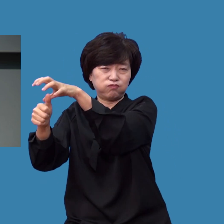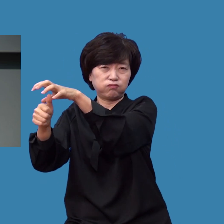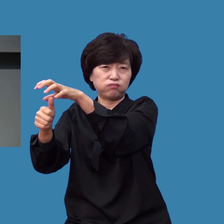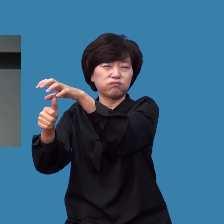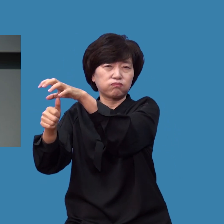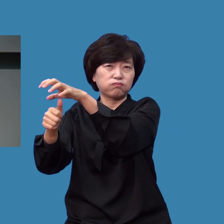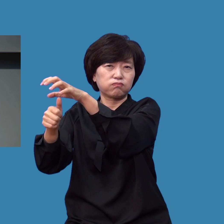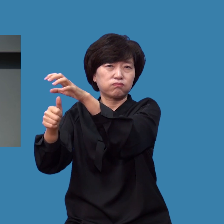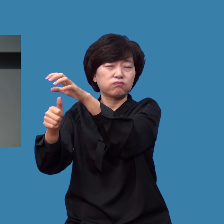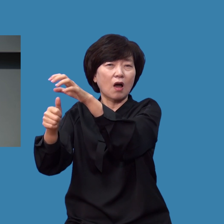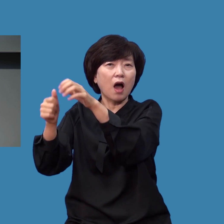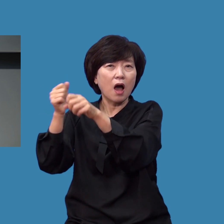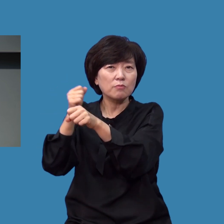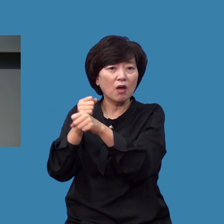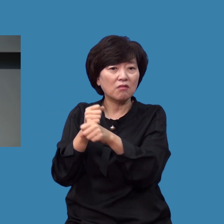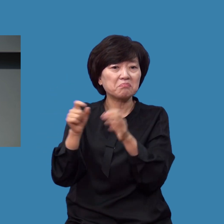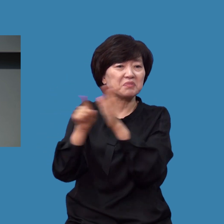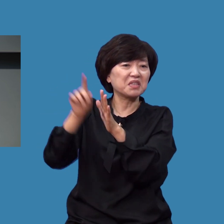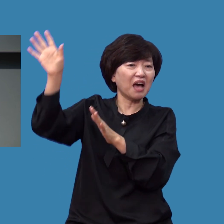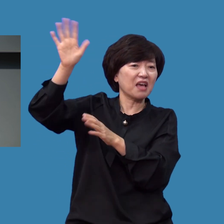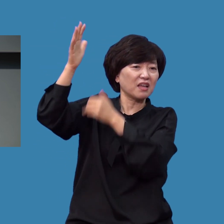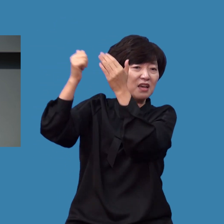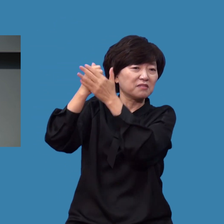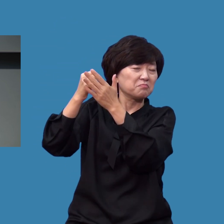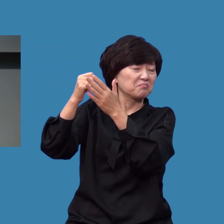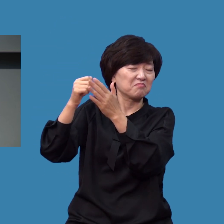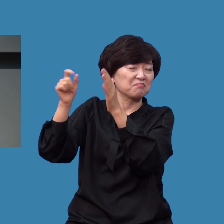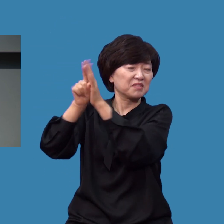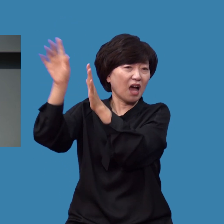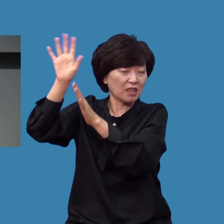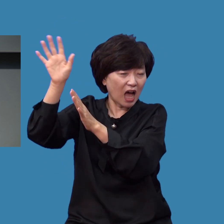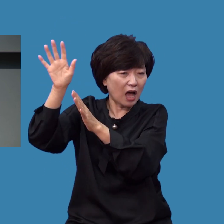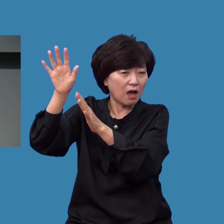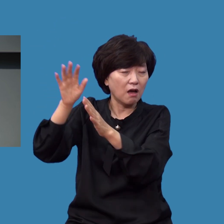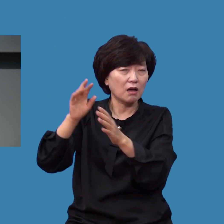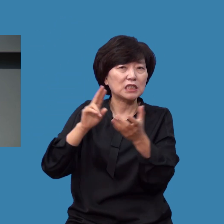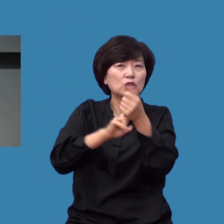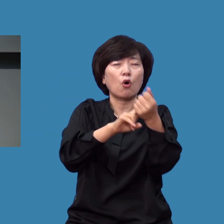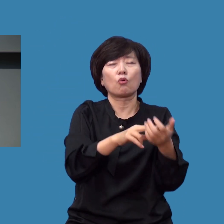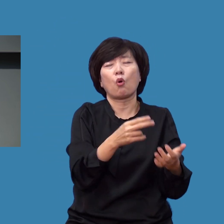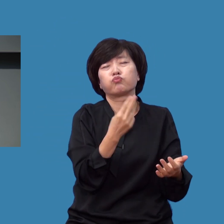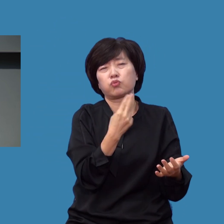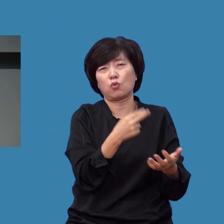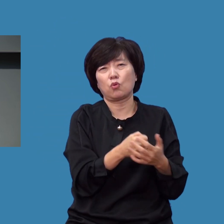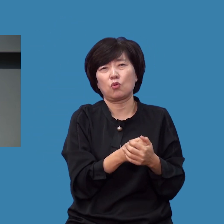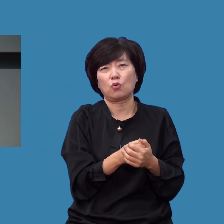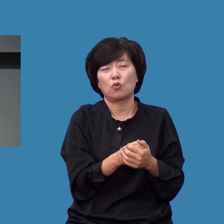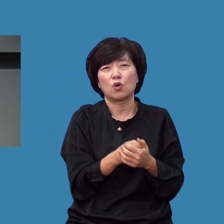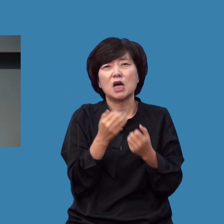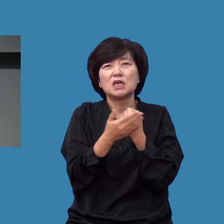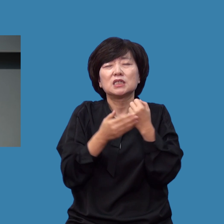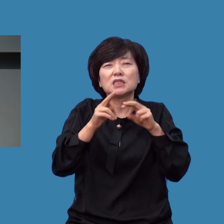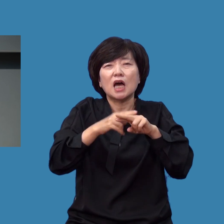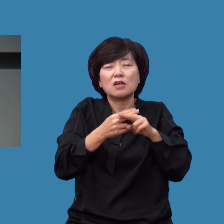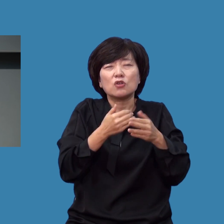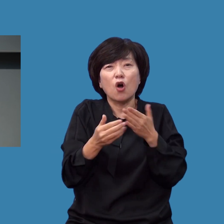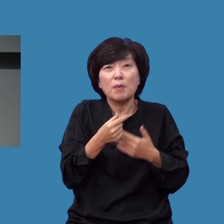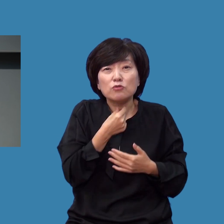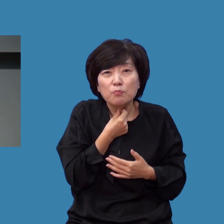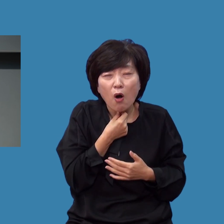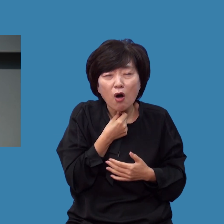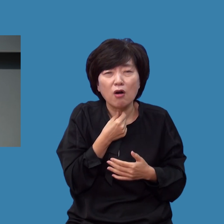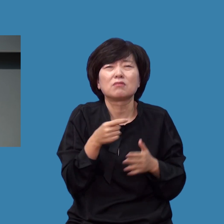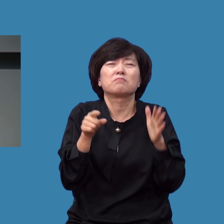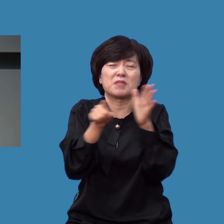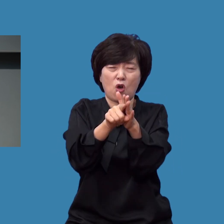아무 역사도 안 일어나요. 그래서 이 은사를 경험하기 위한 가장 중요한 조건은 믿는 거예요. 지금도